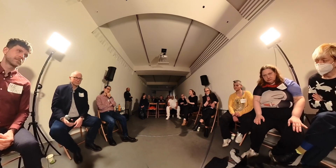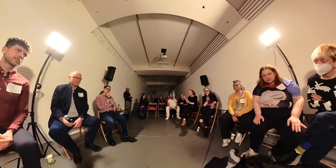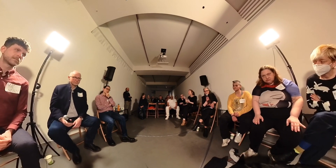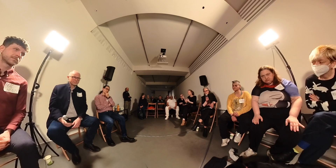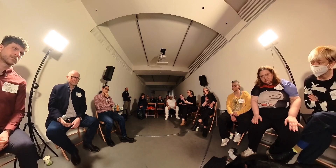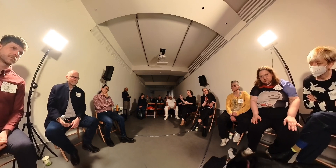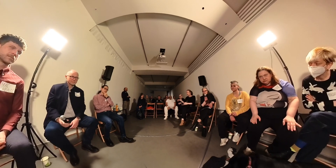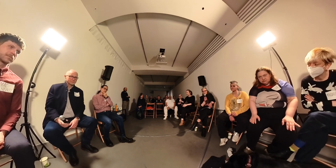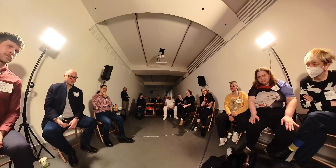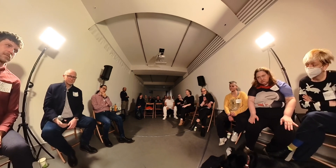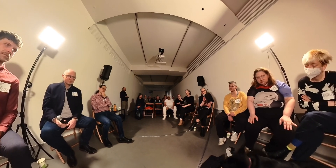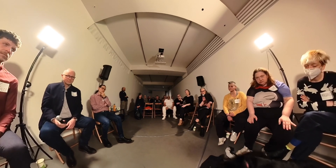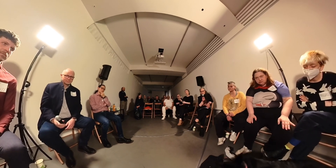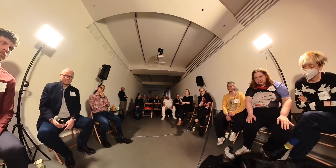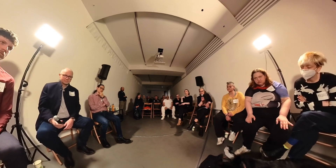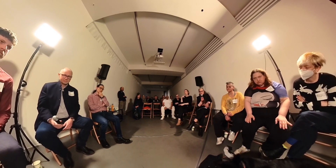vlastně je